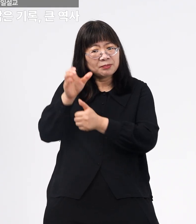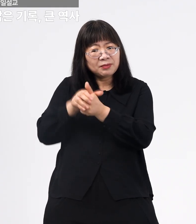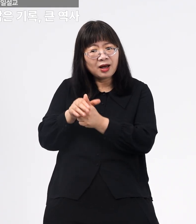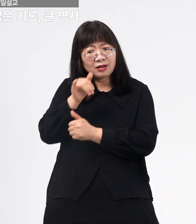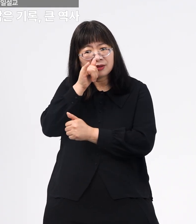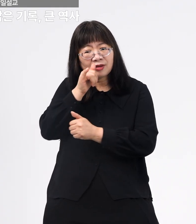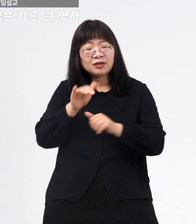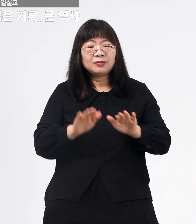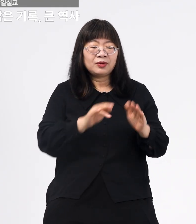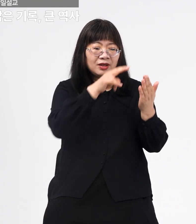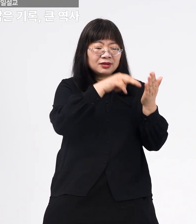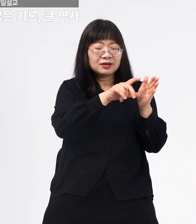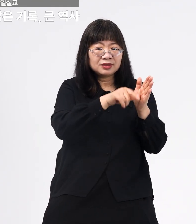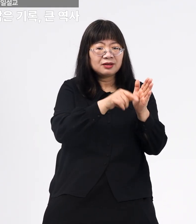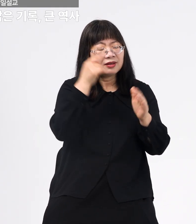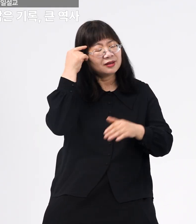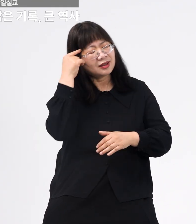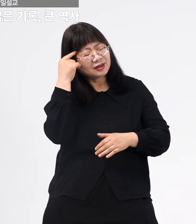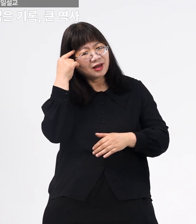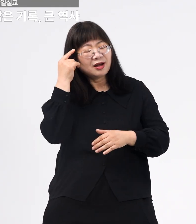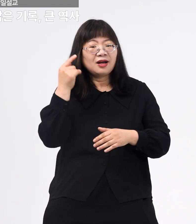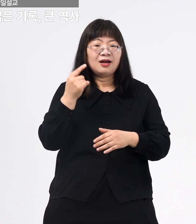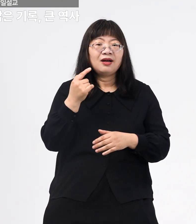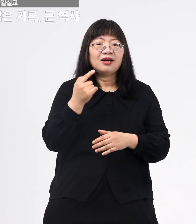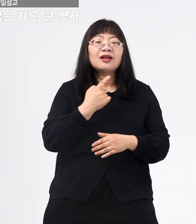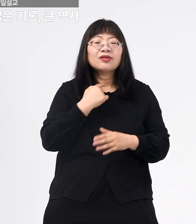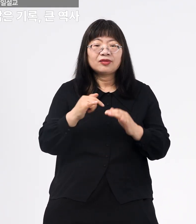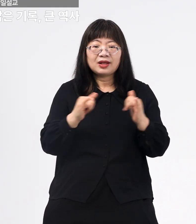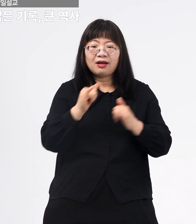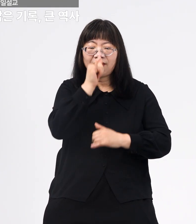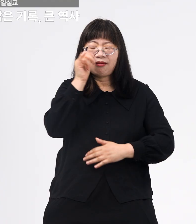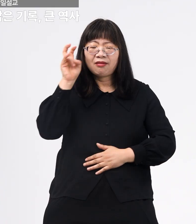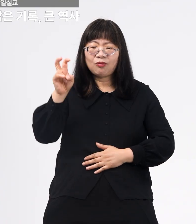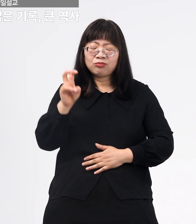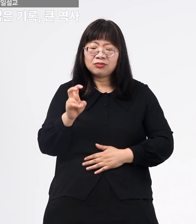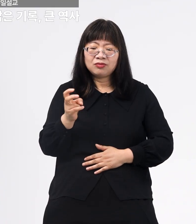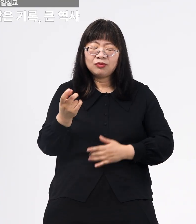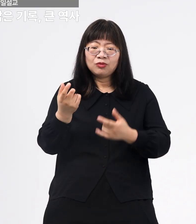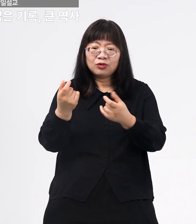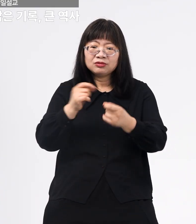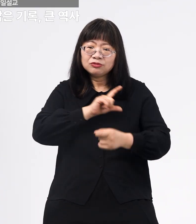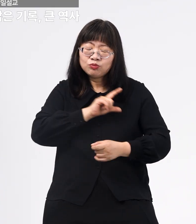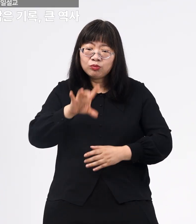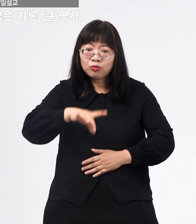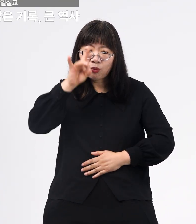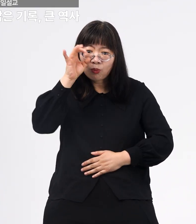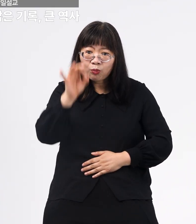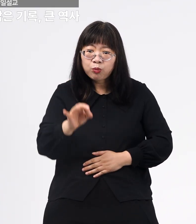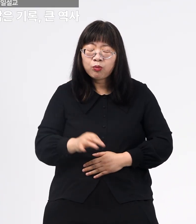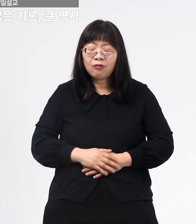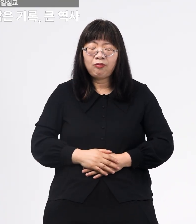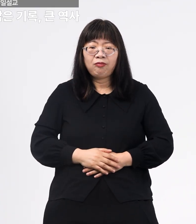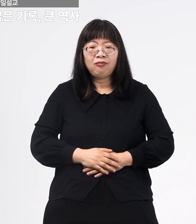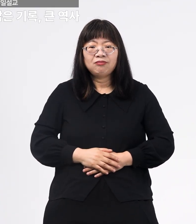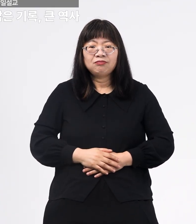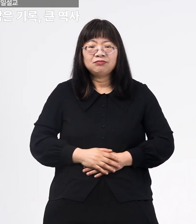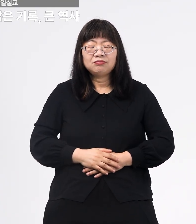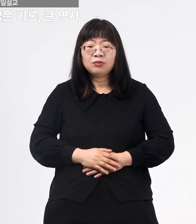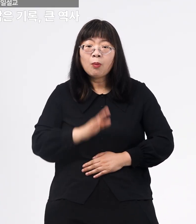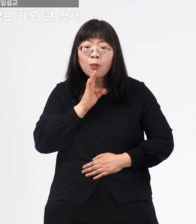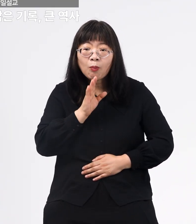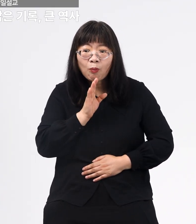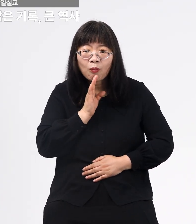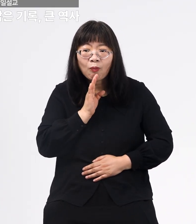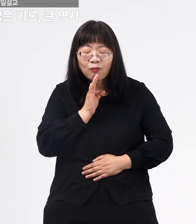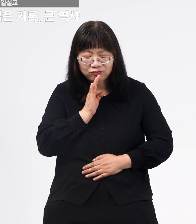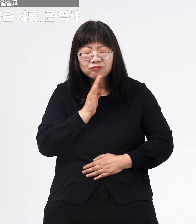이번에 읽으면서 그런 생각을 틀림없이 한 분들이 계실 거. 이런 사사 이름은 처음 들어본다 야. 예, 그럴 수